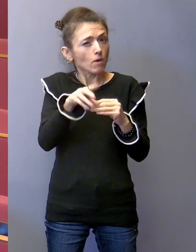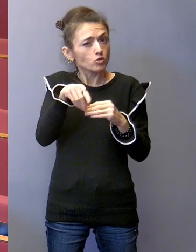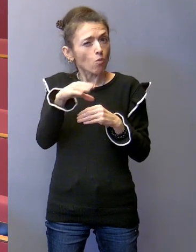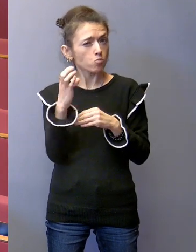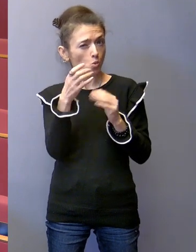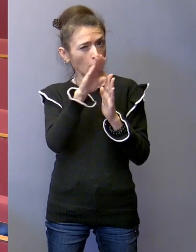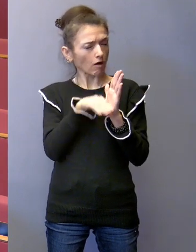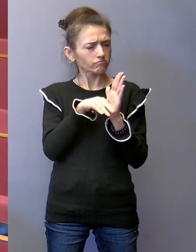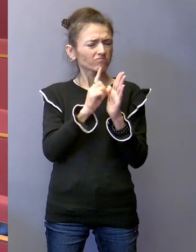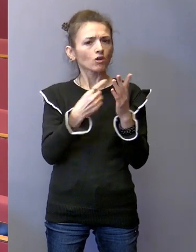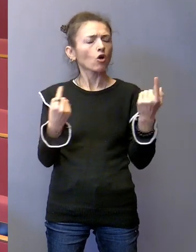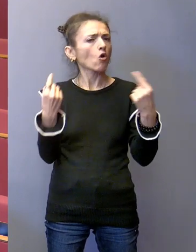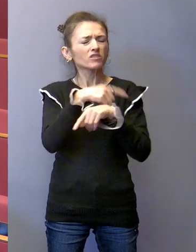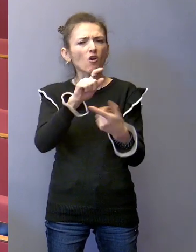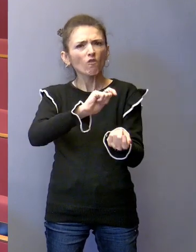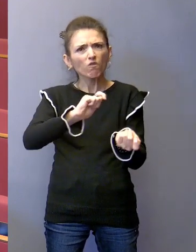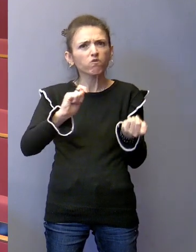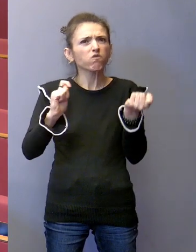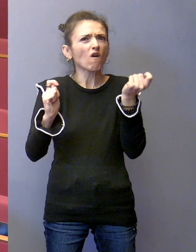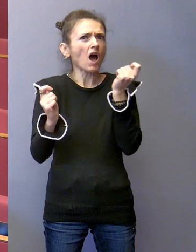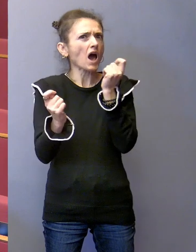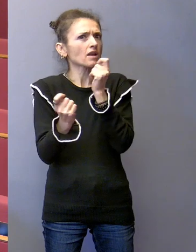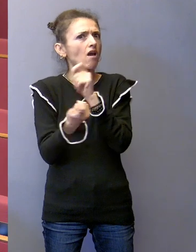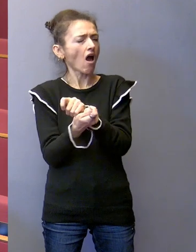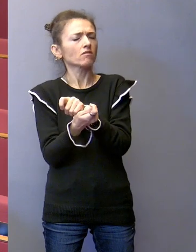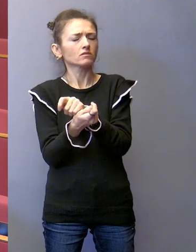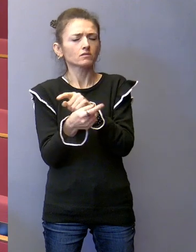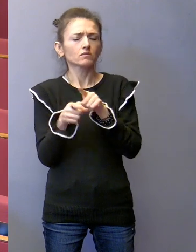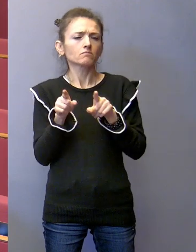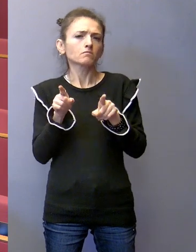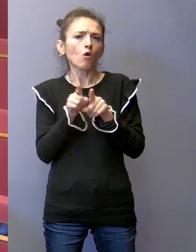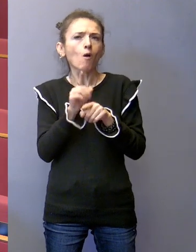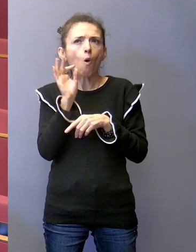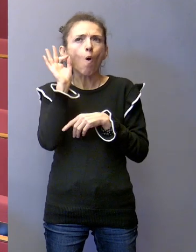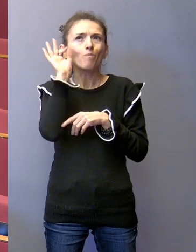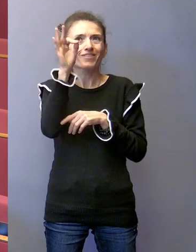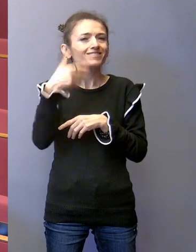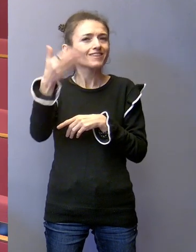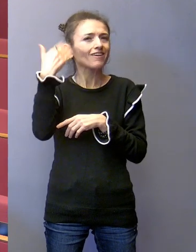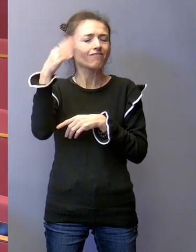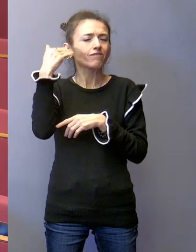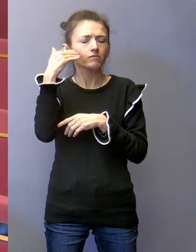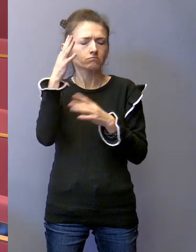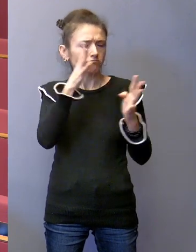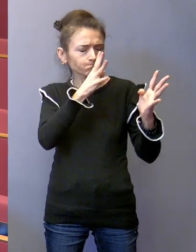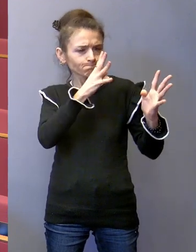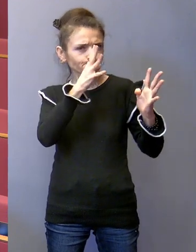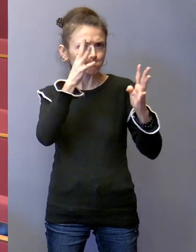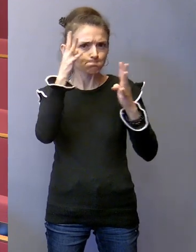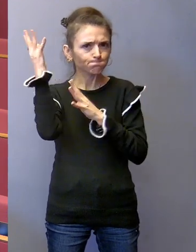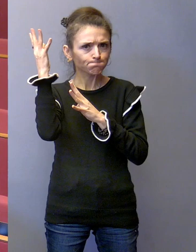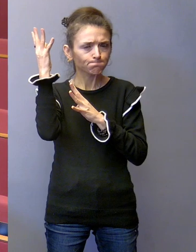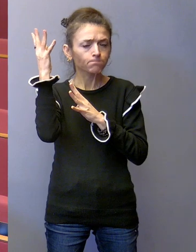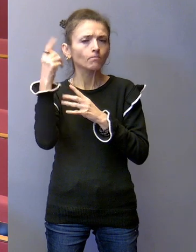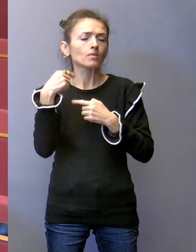siamo di fronte a una vera e propria variante che ne stravolge e manomette le intenzioni iniziali per questo non vorrei